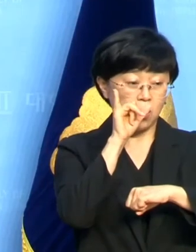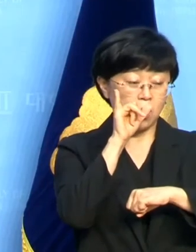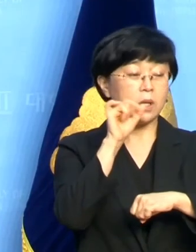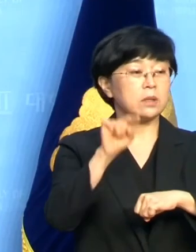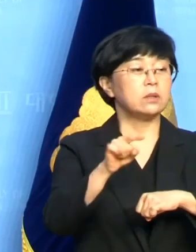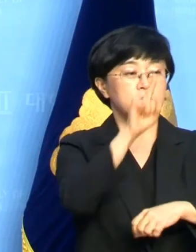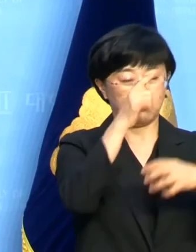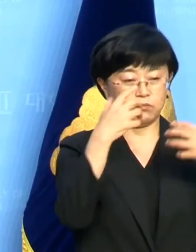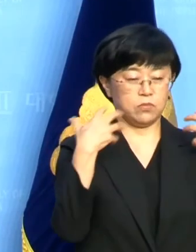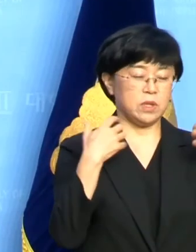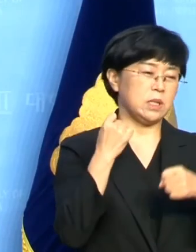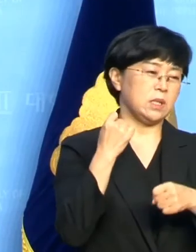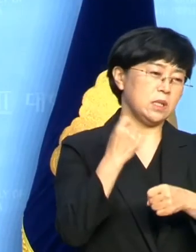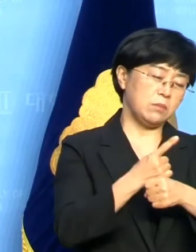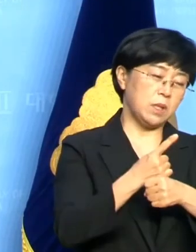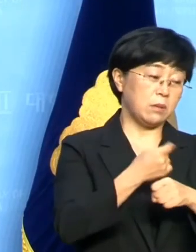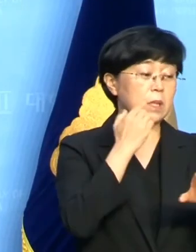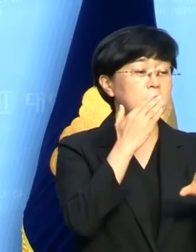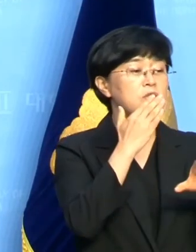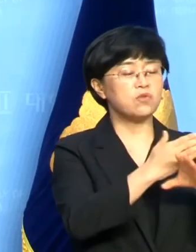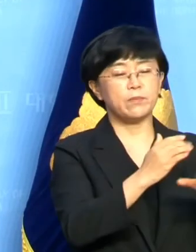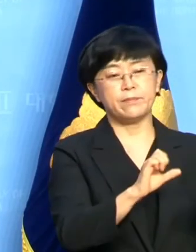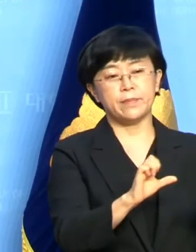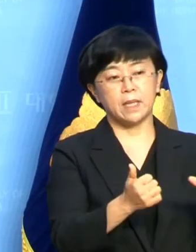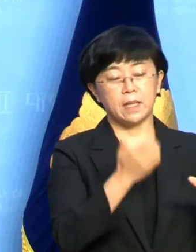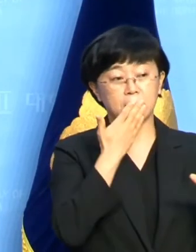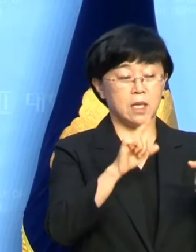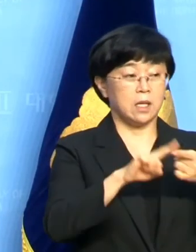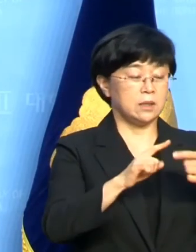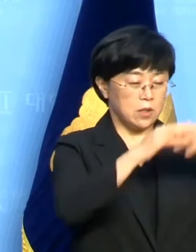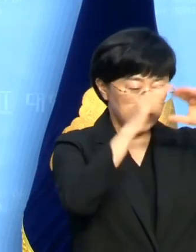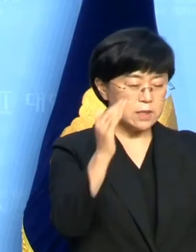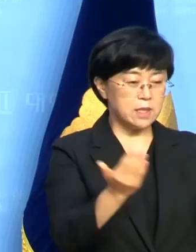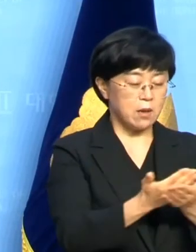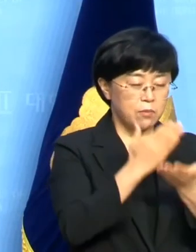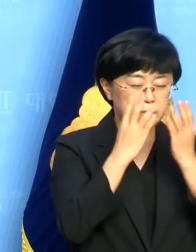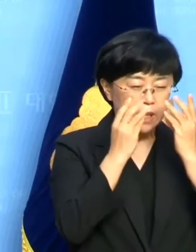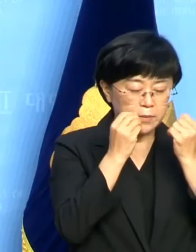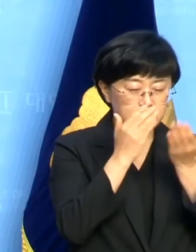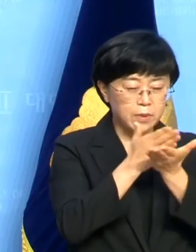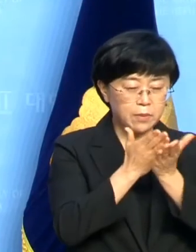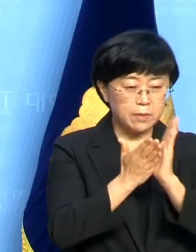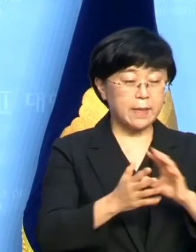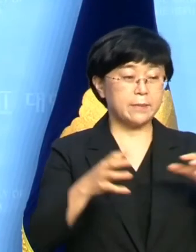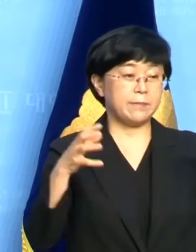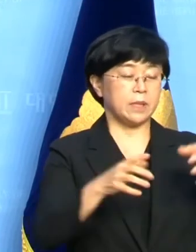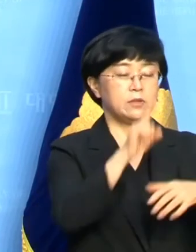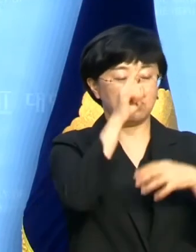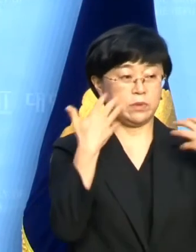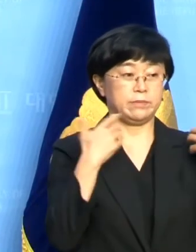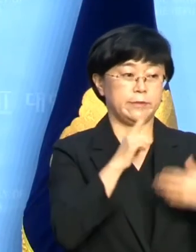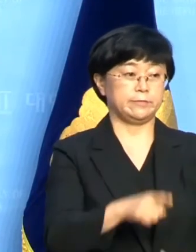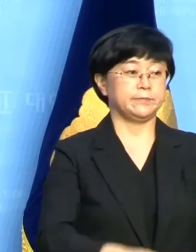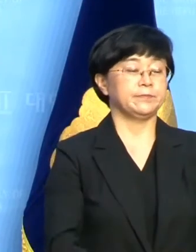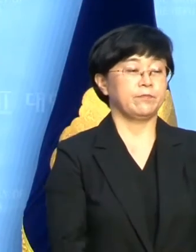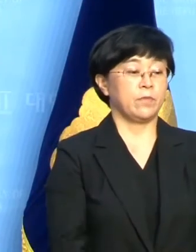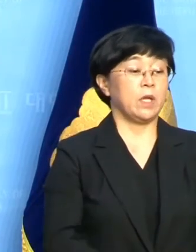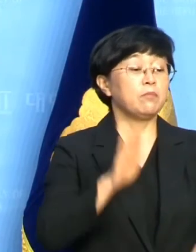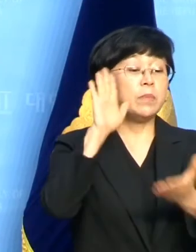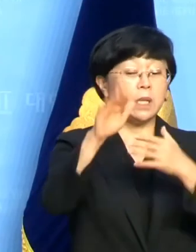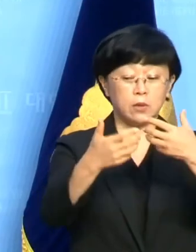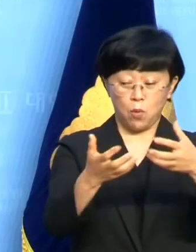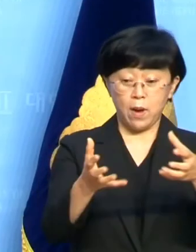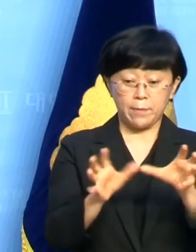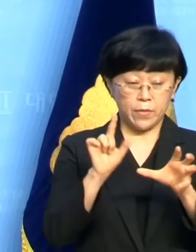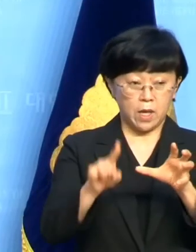그 정부는 이미 민주 정보가 아닌 전체주의 종부 입니다 이에 우리 미래 통합